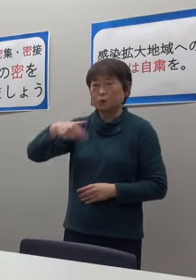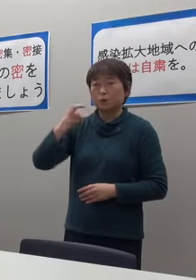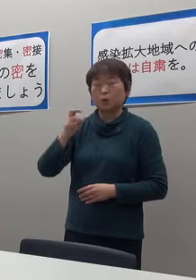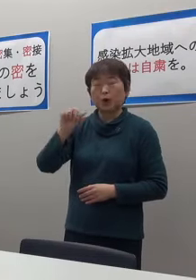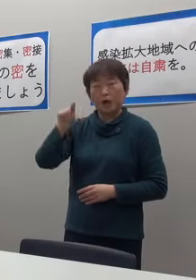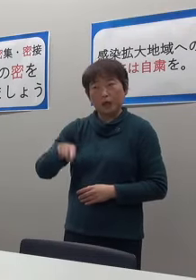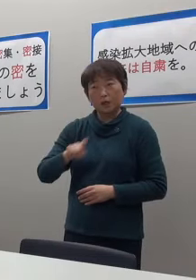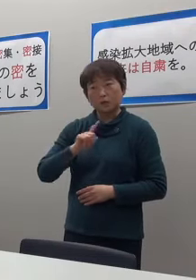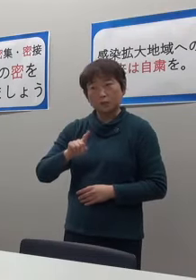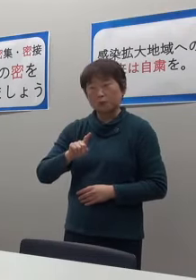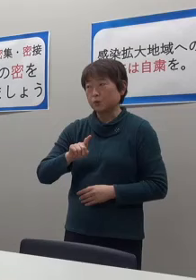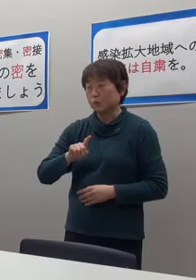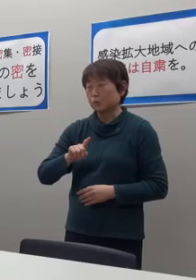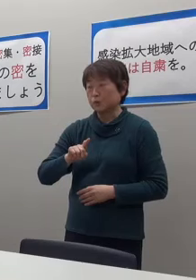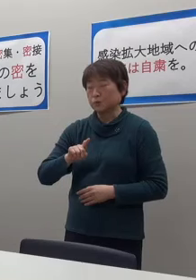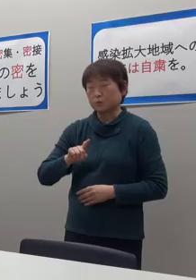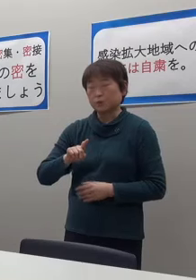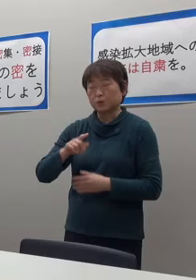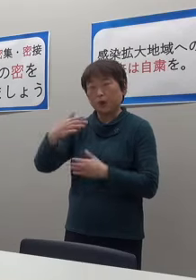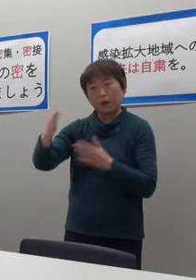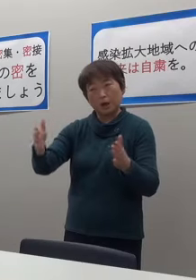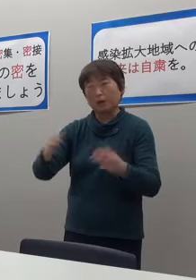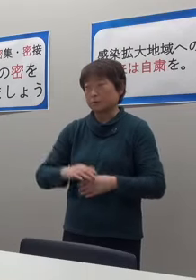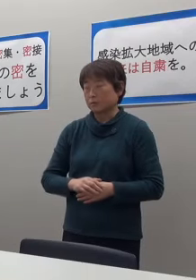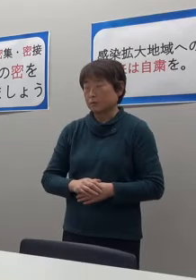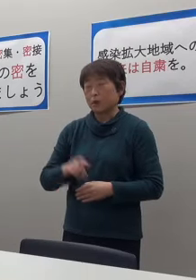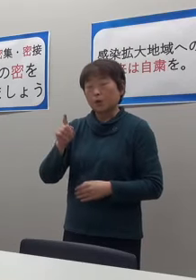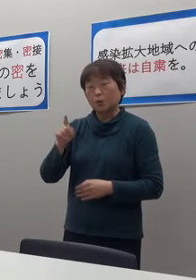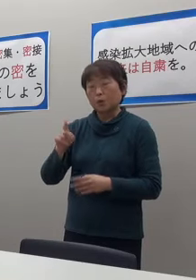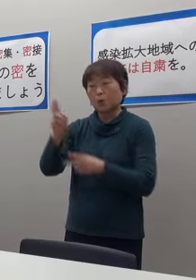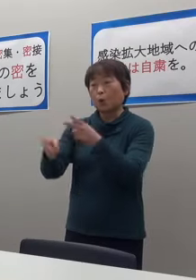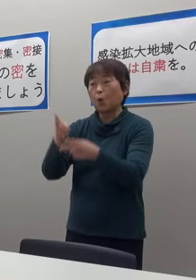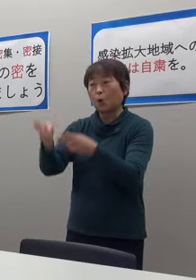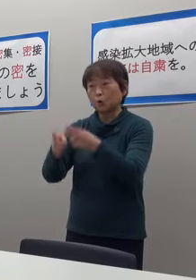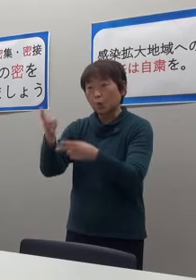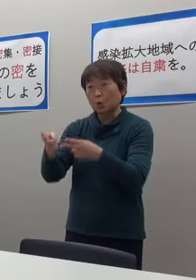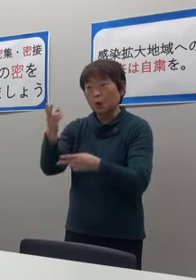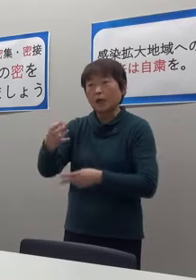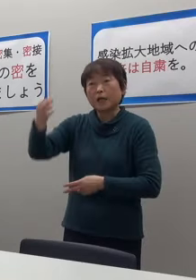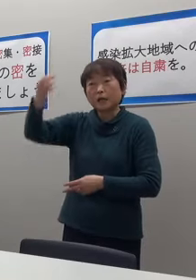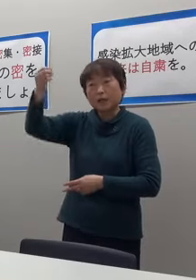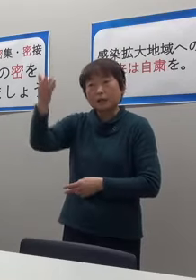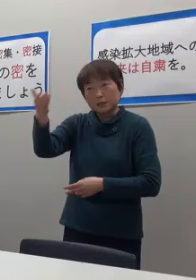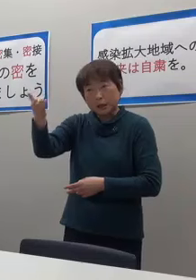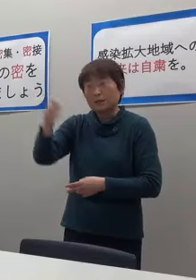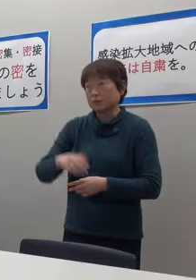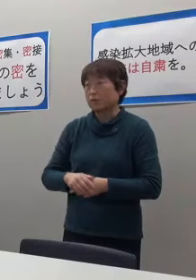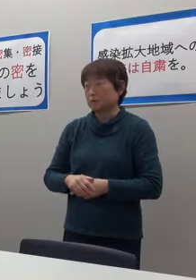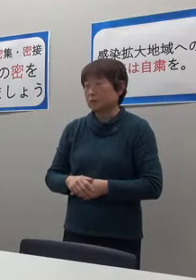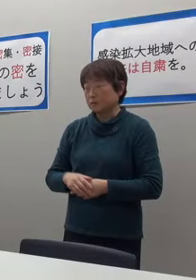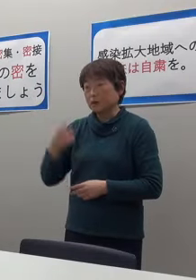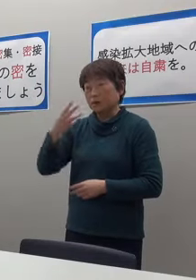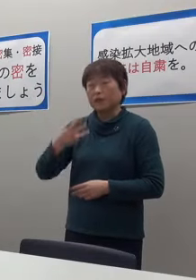ここは何階建てなんですか。 ここは3階建てなんですね。構造はですね、ちょっとなかなかこう申し上げるのが難しいちょ